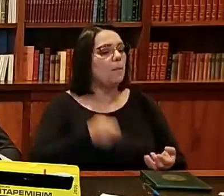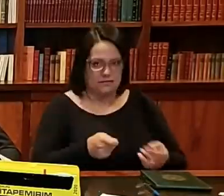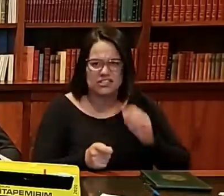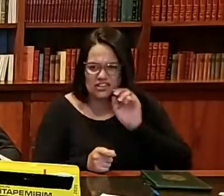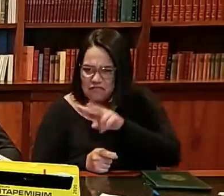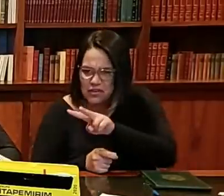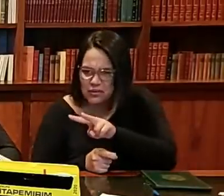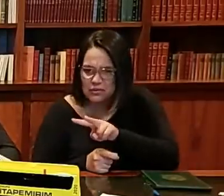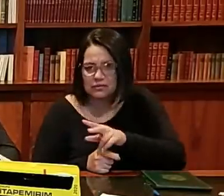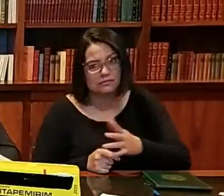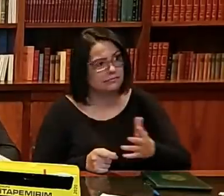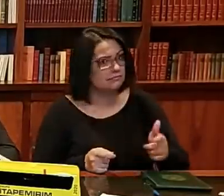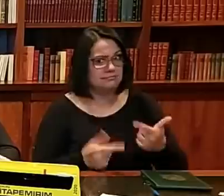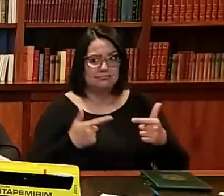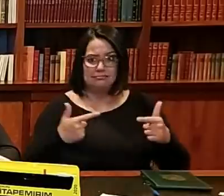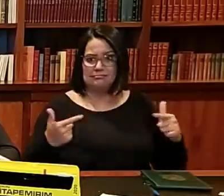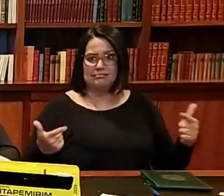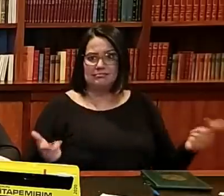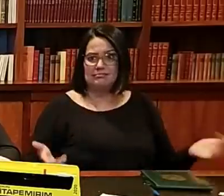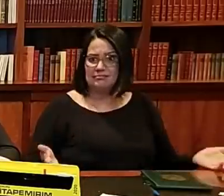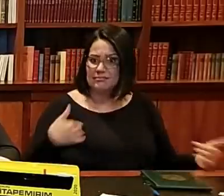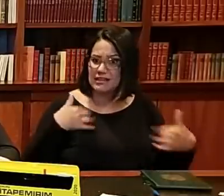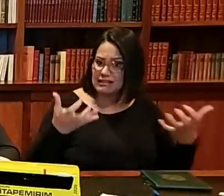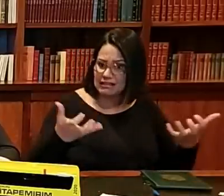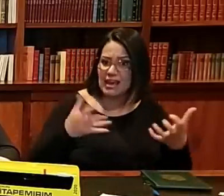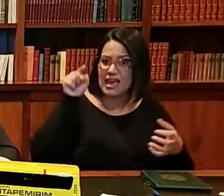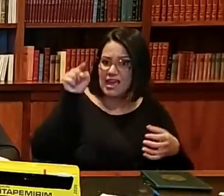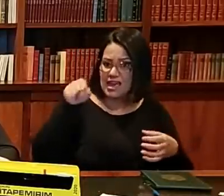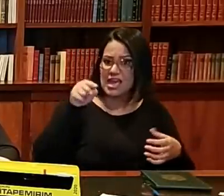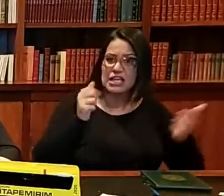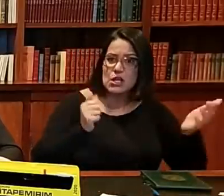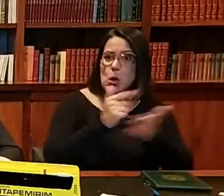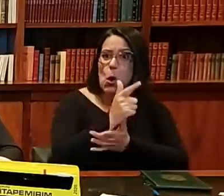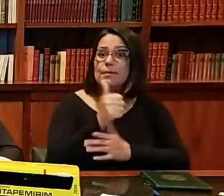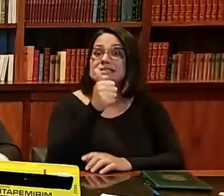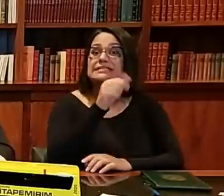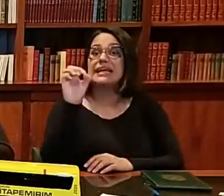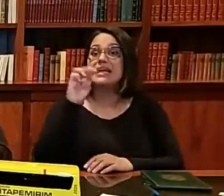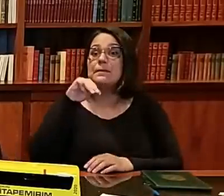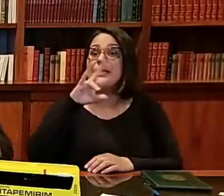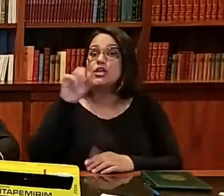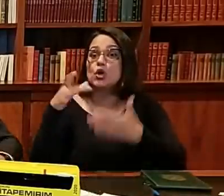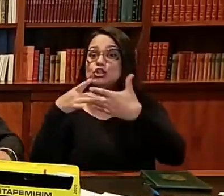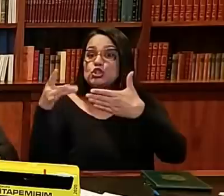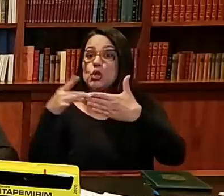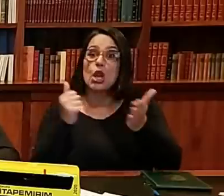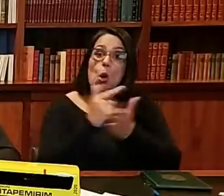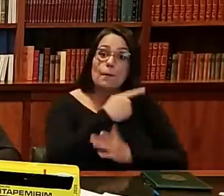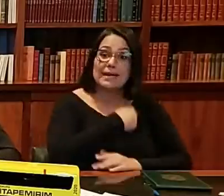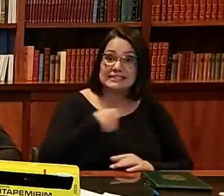falar? Outra coisa, queriam que ele comprasse 100 milhões de doses da vacina da China, pô, e a vacina não está pronta